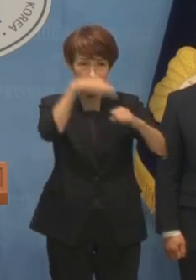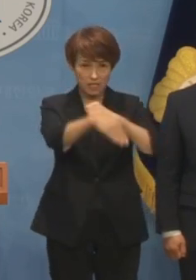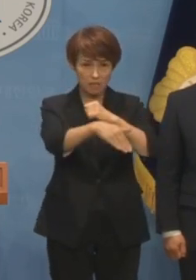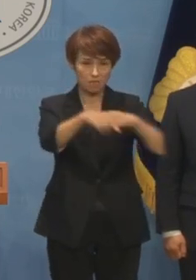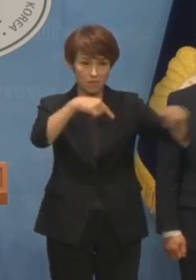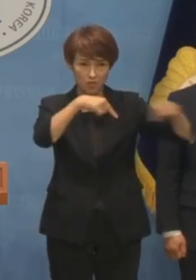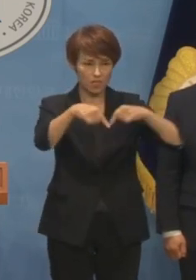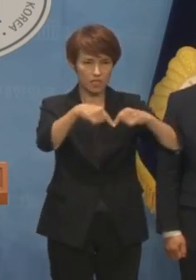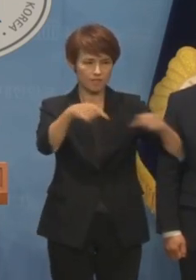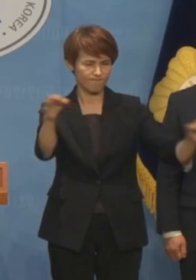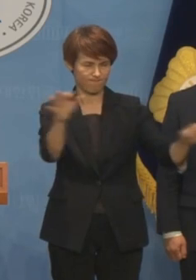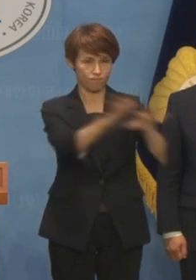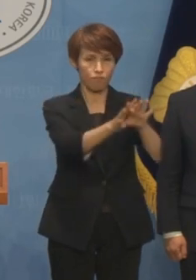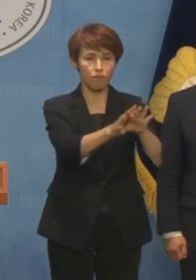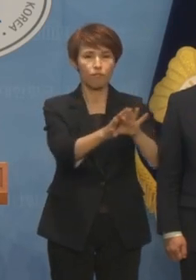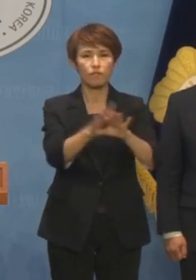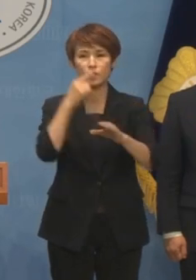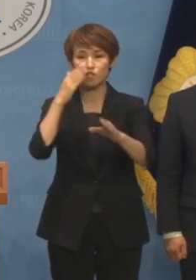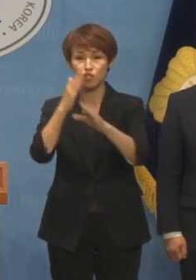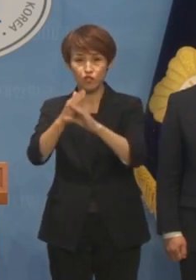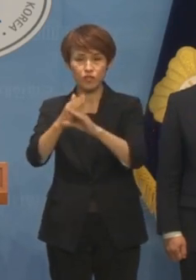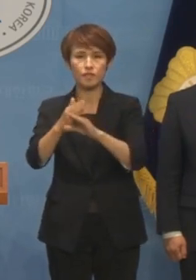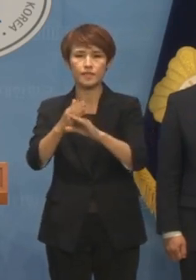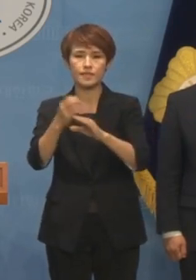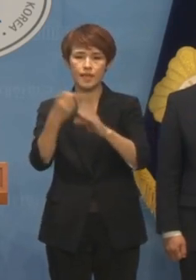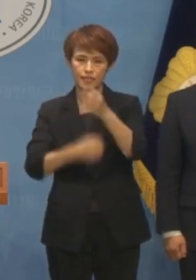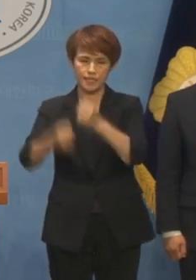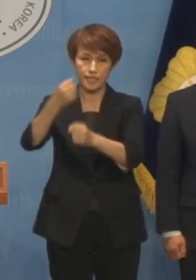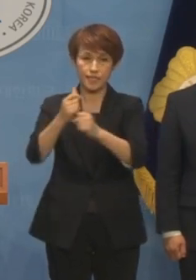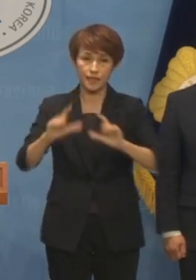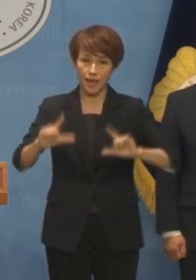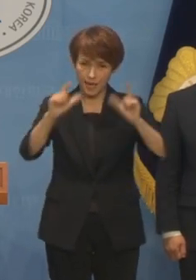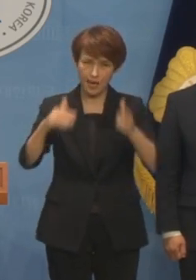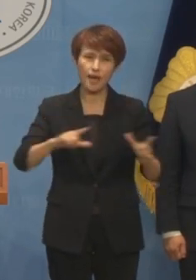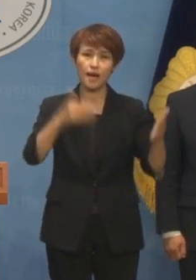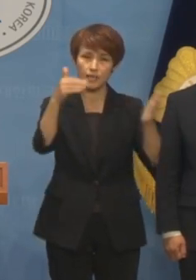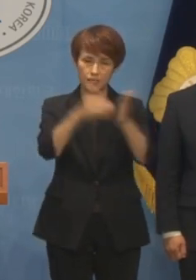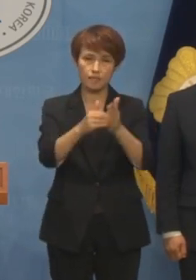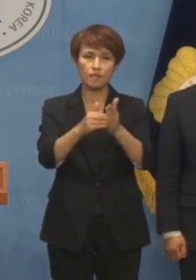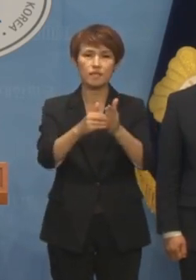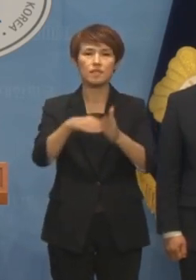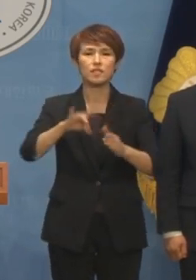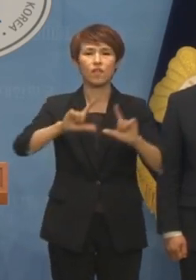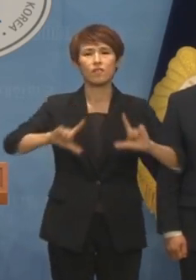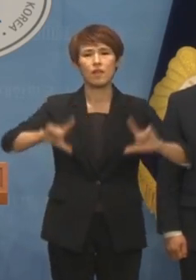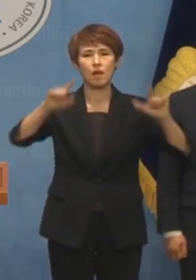끝장내고 민주주의와 민생이 되살아나는 그날까지 개원